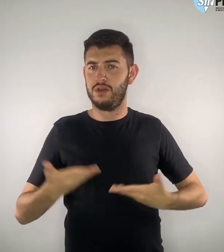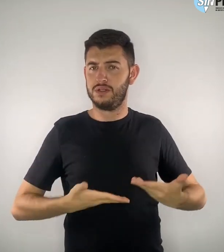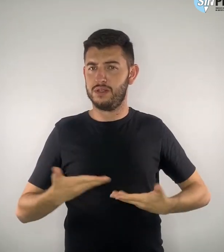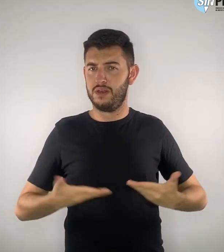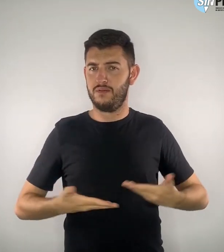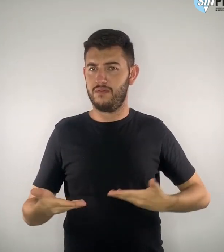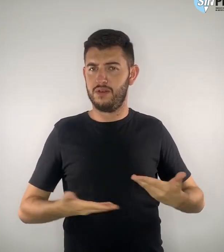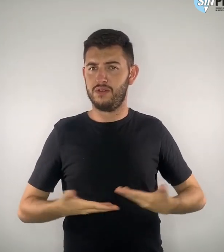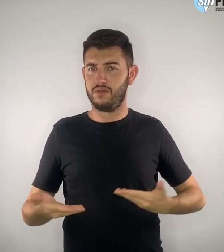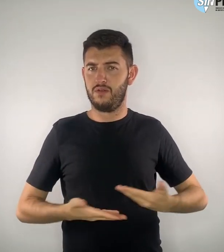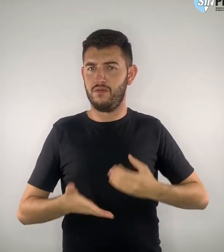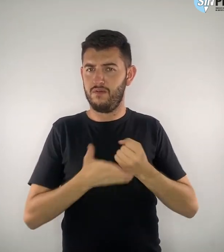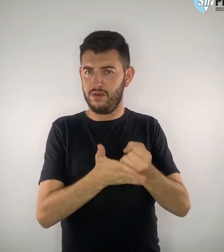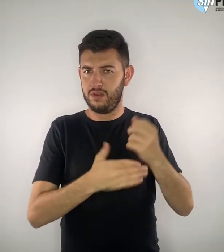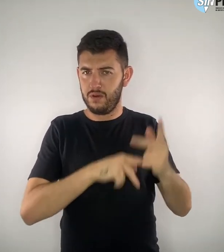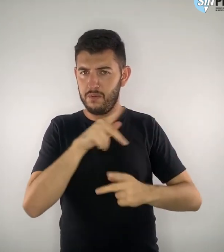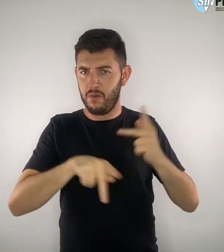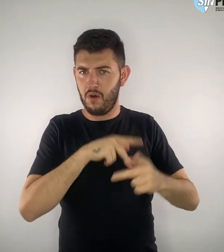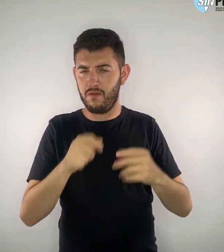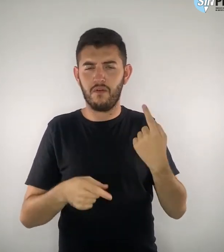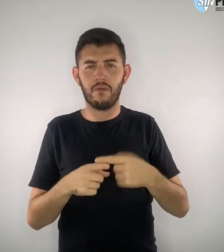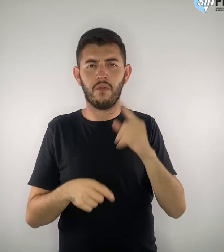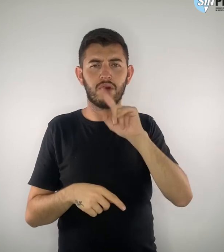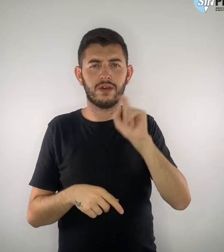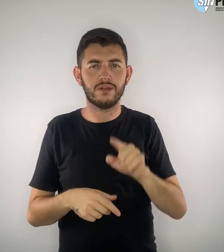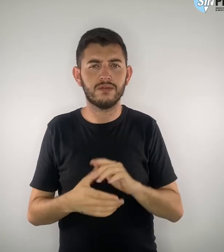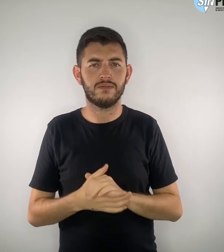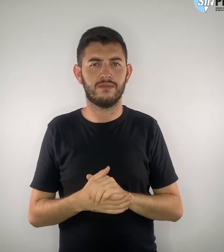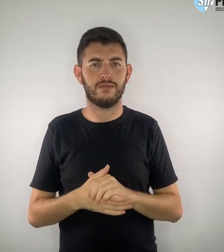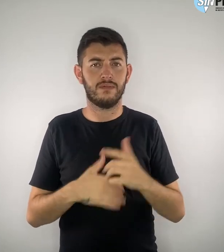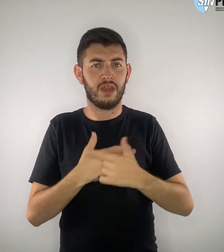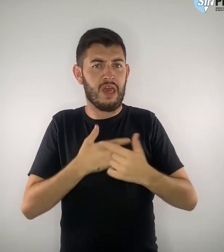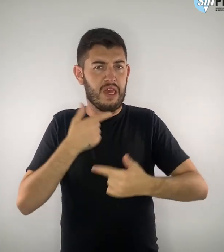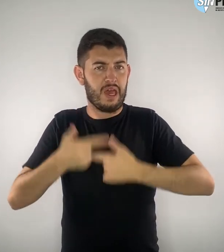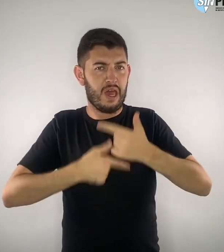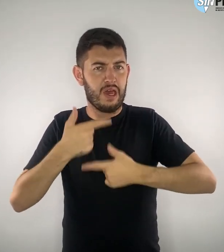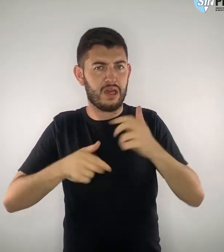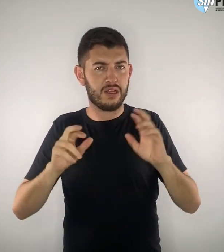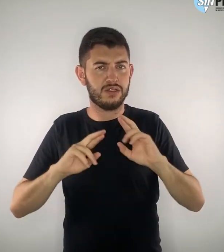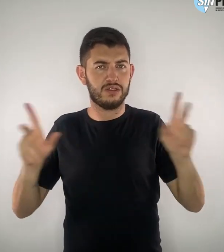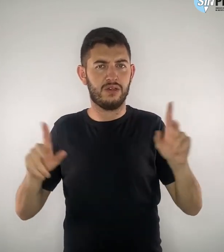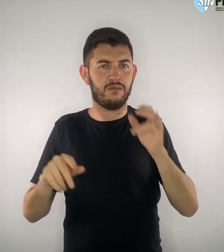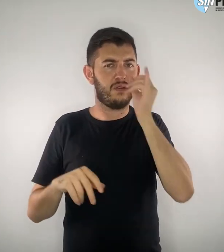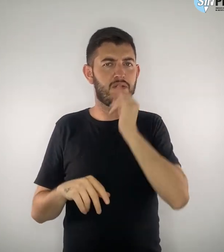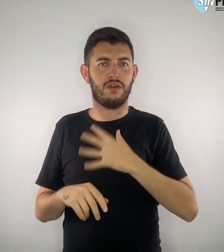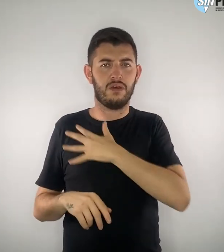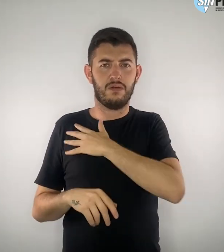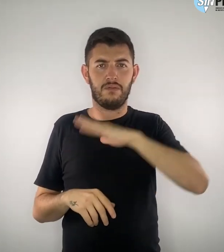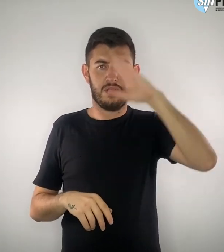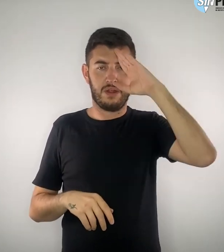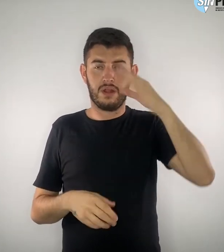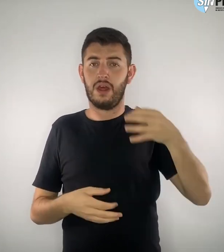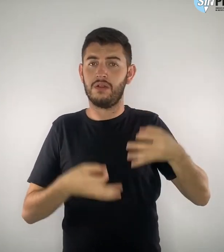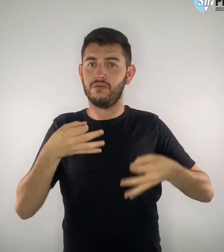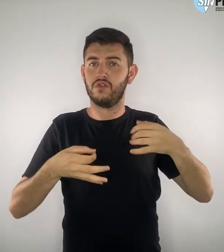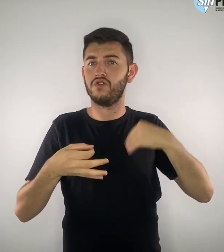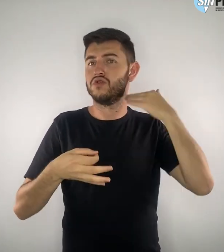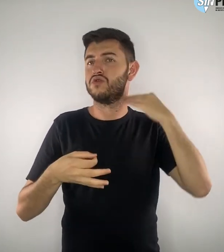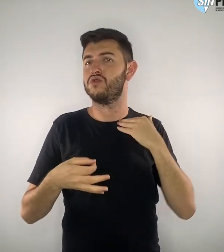público? Porque carreiras diferenciadas, como a de militares e juízes, terão a sua